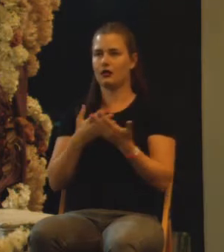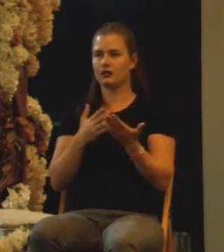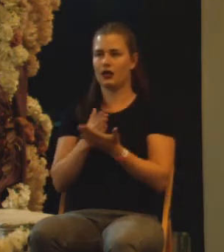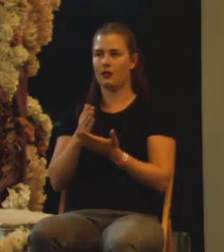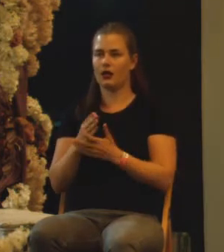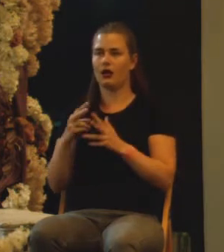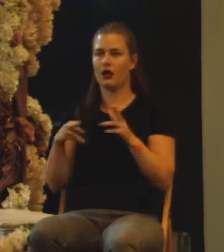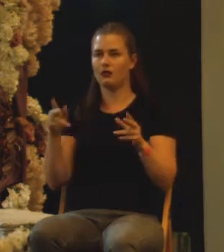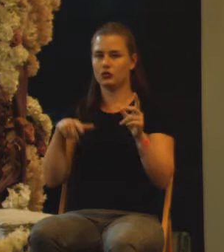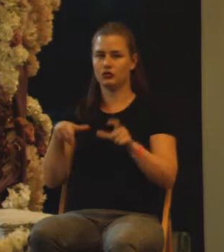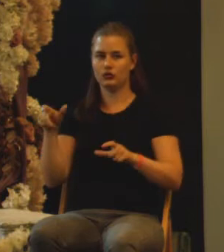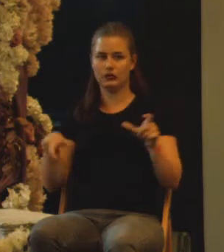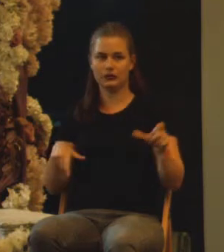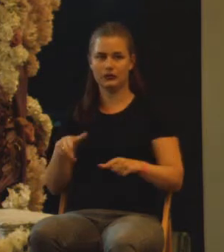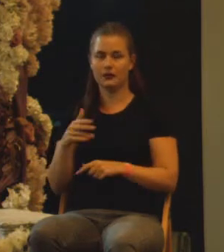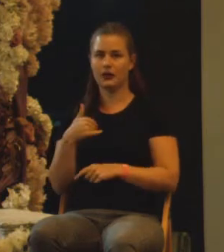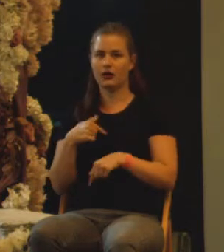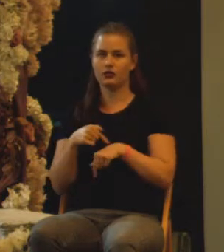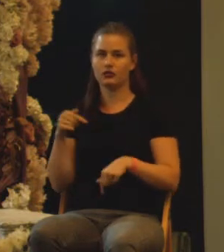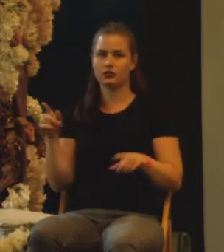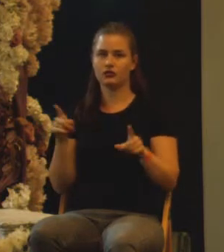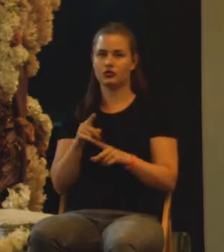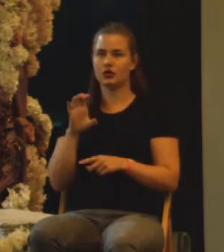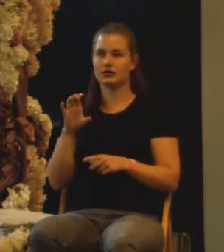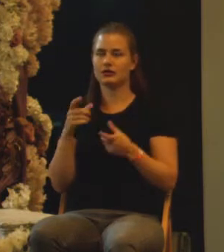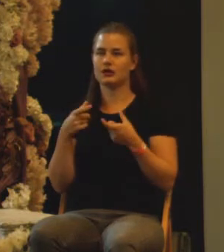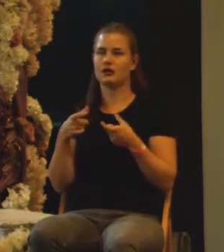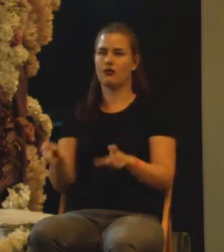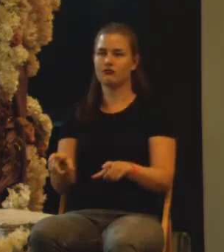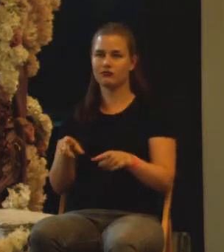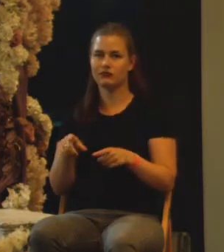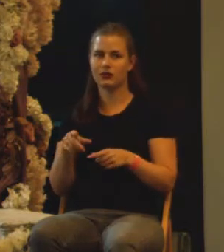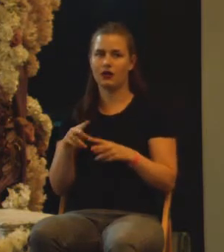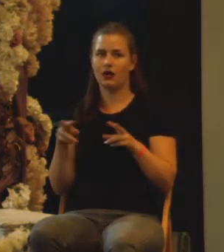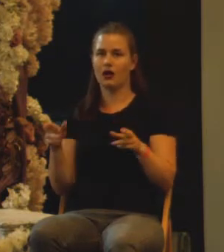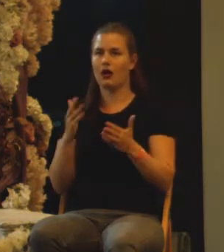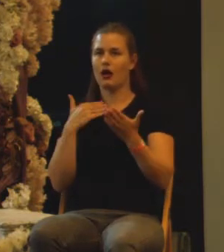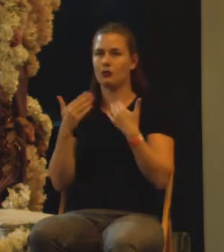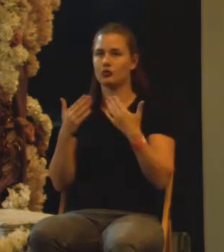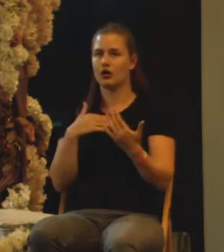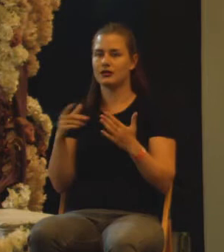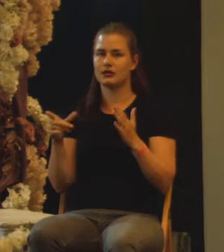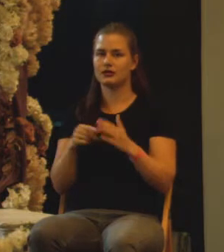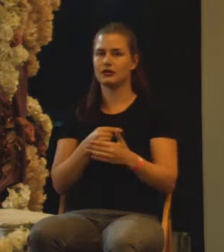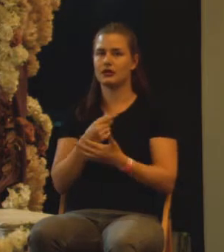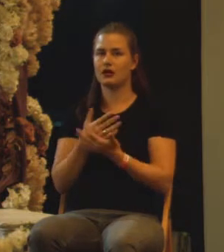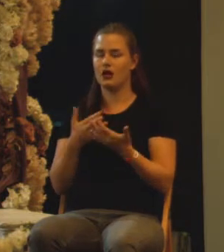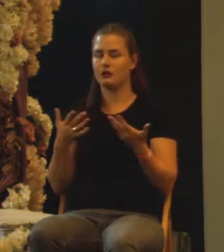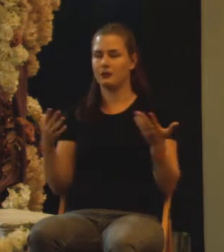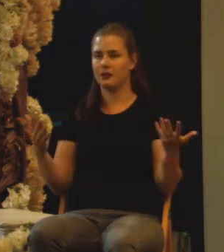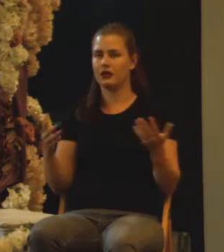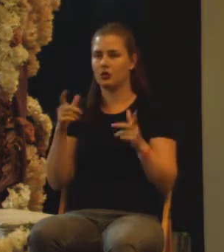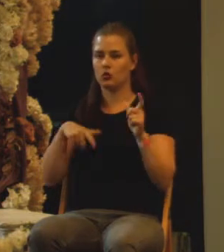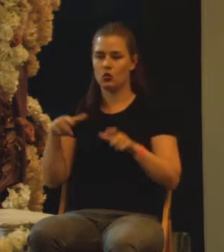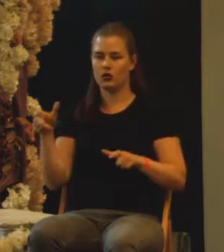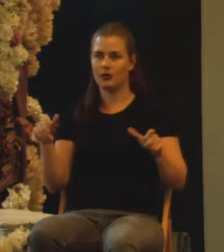с людьми. Кстати, мне кажется, с коронавирусом тоже. Самое крутое – общаться с самыми разнообразными